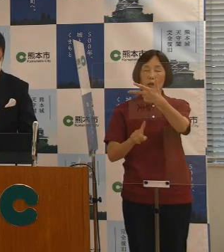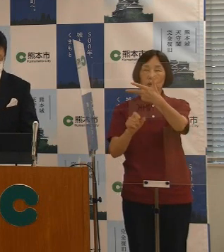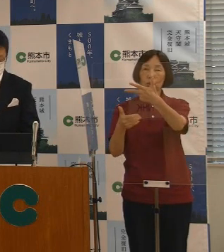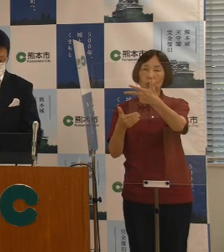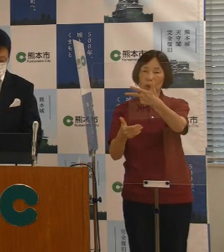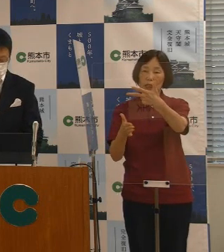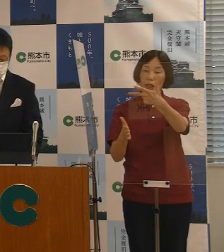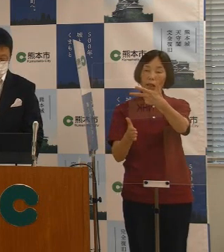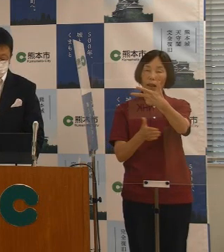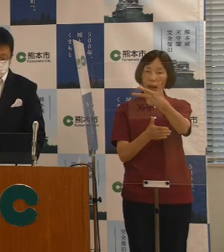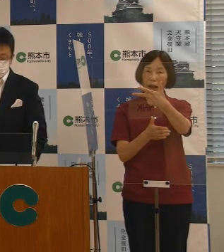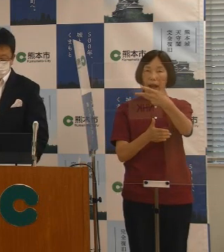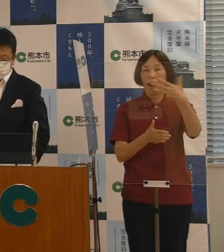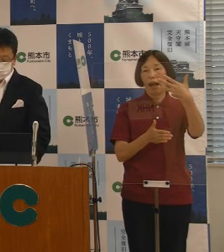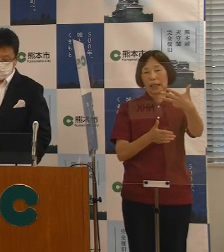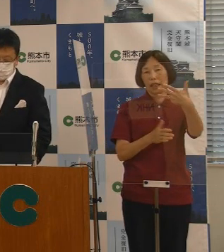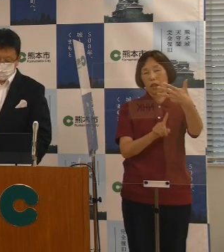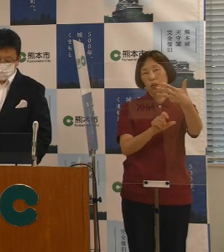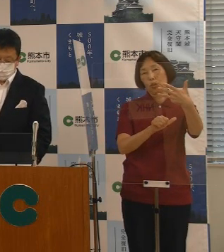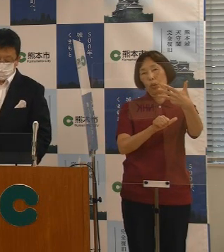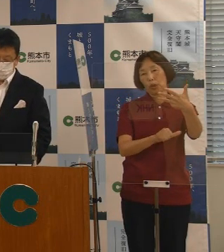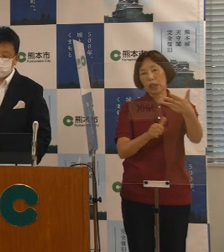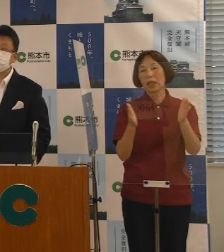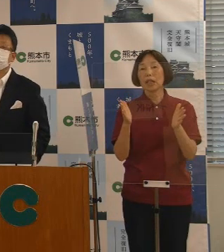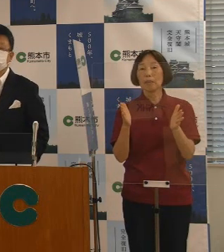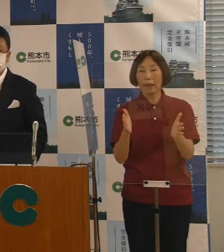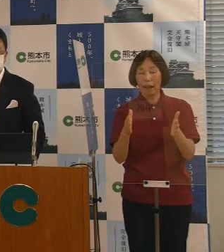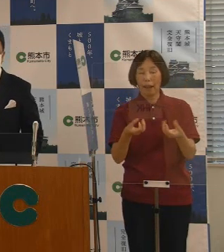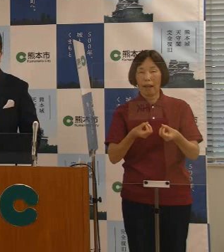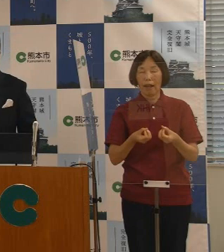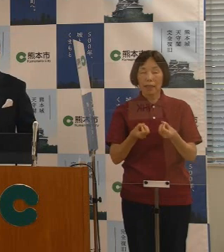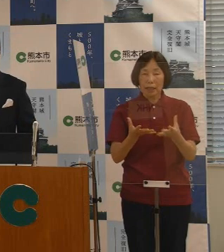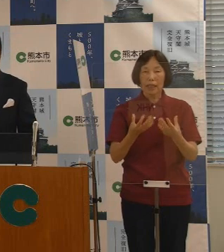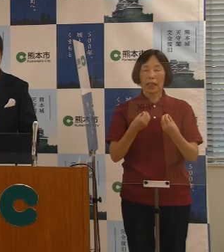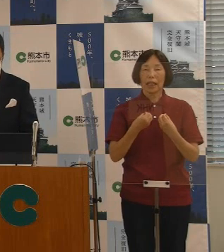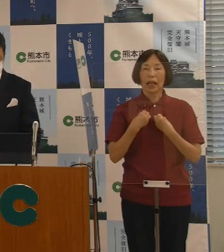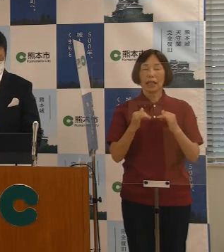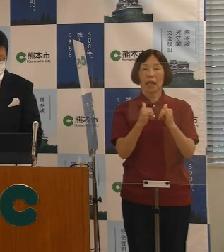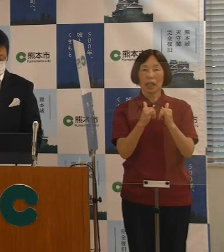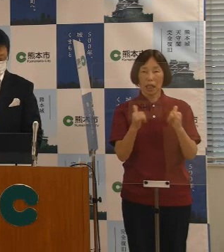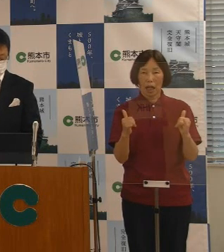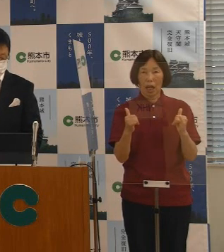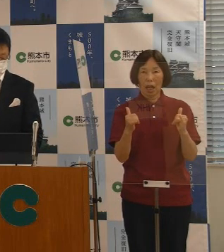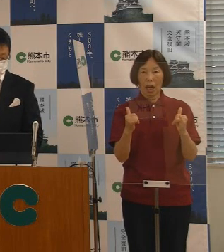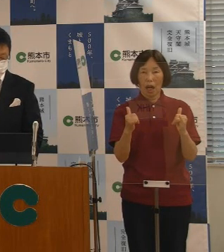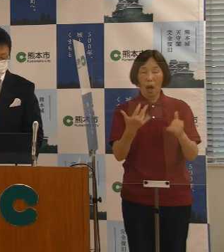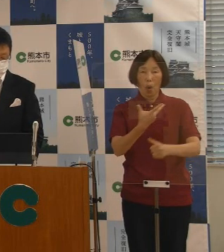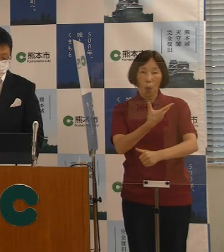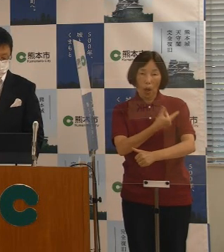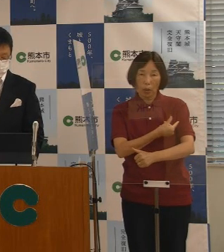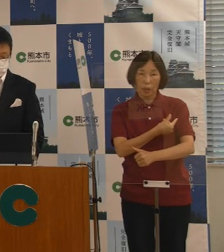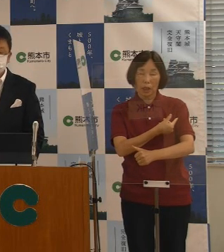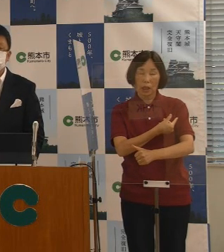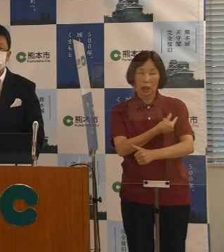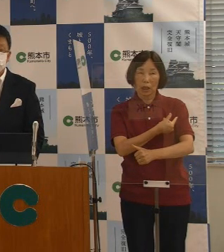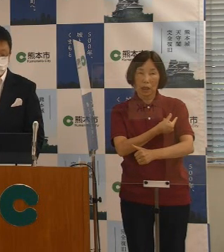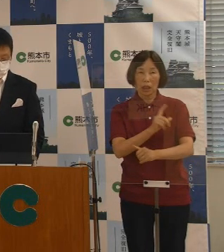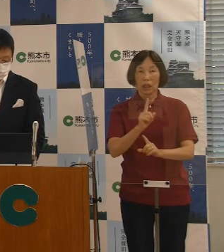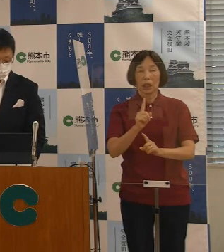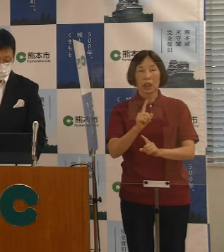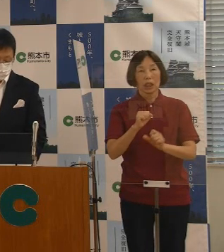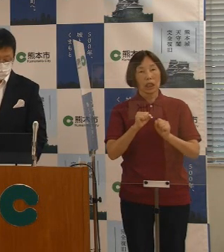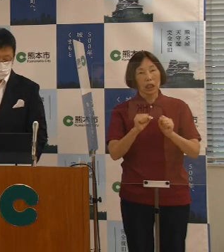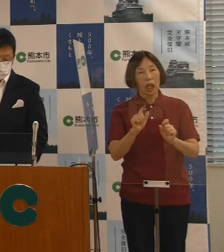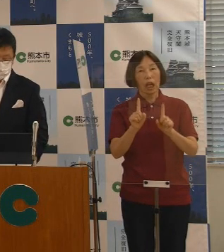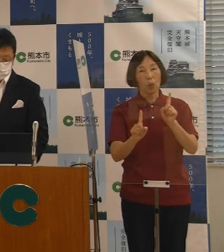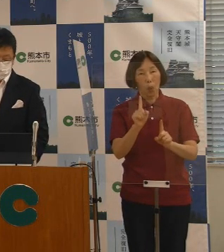から8月15日までの新規感染者についてワクチンの接種歴別に